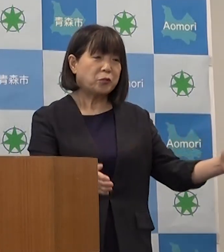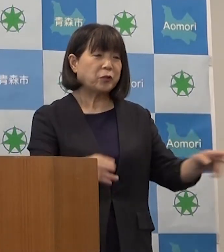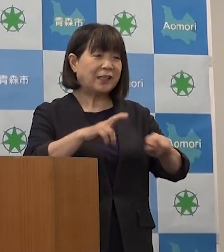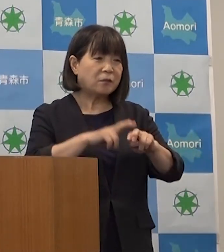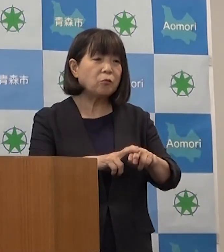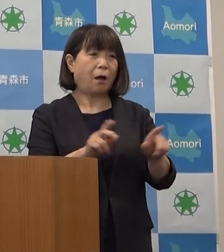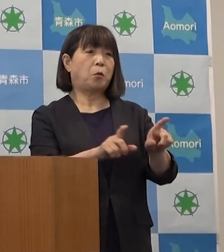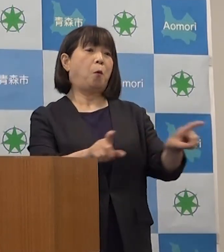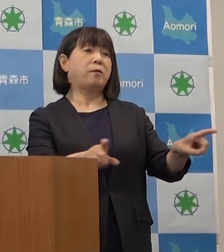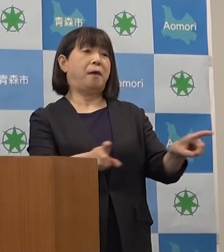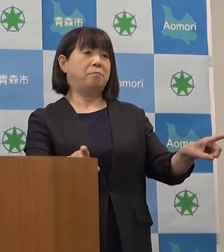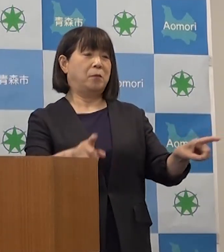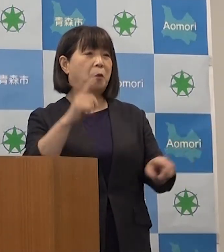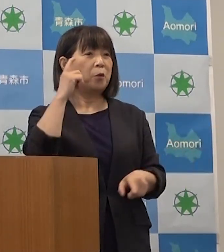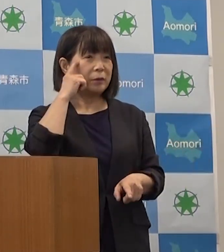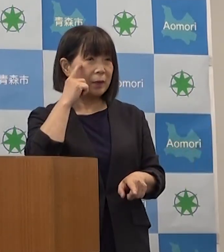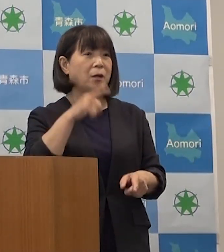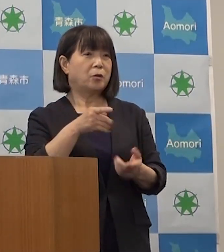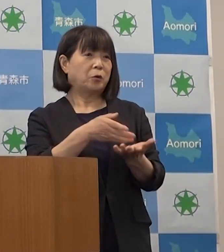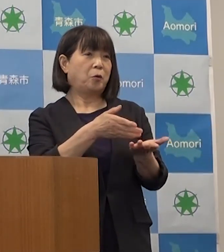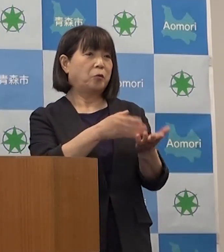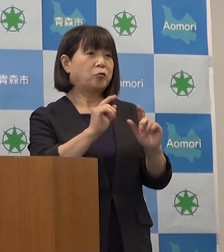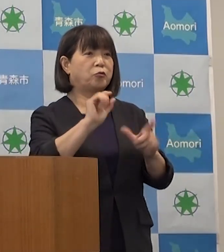ましょうということでお話をしました。